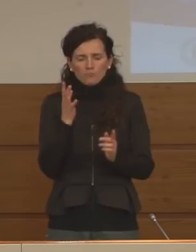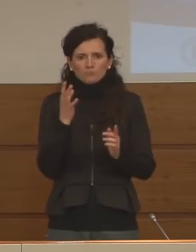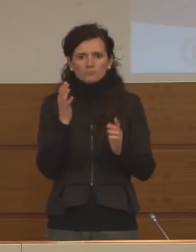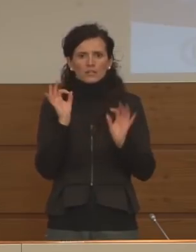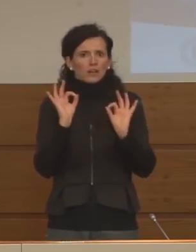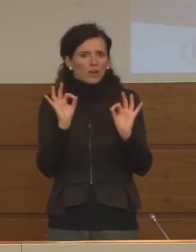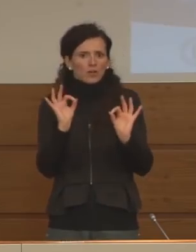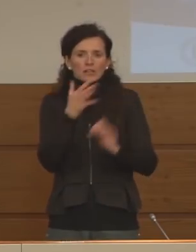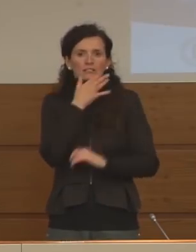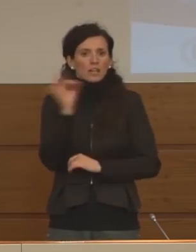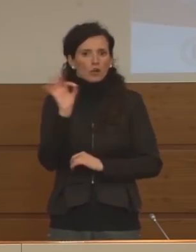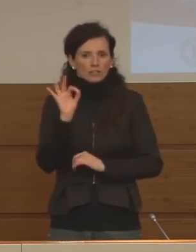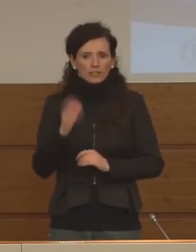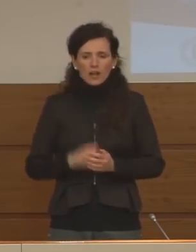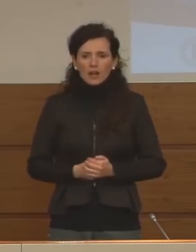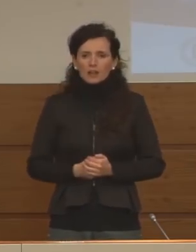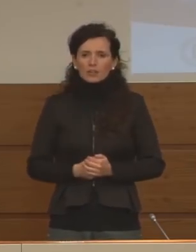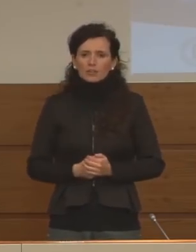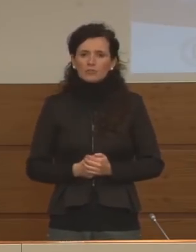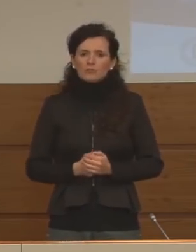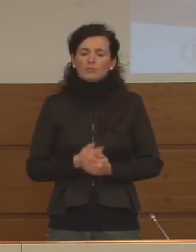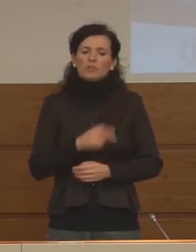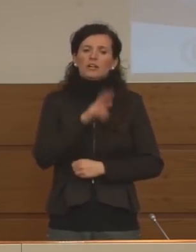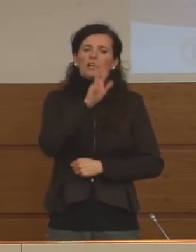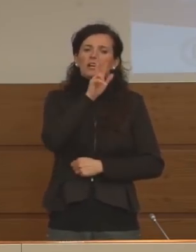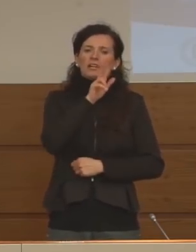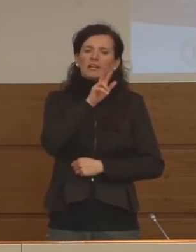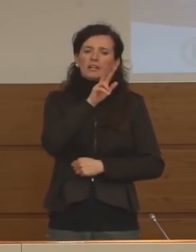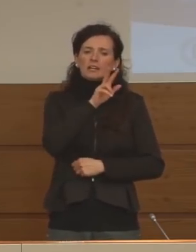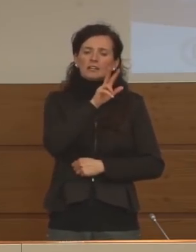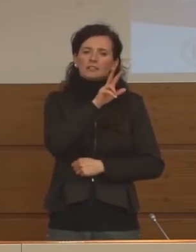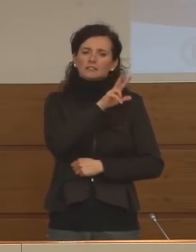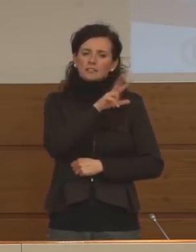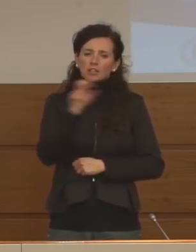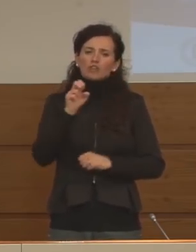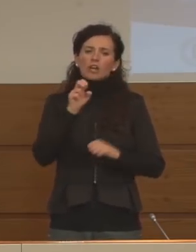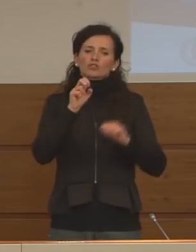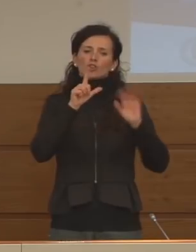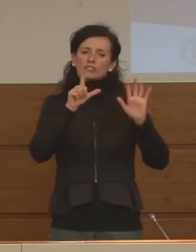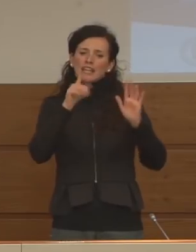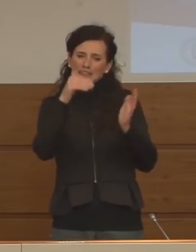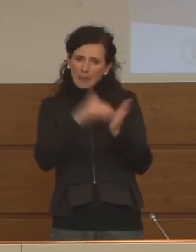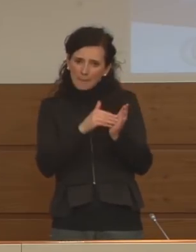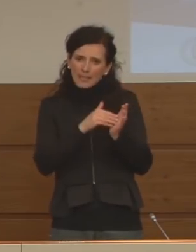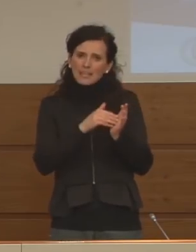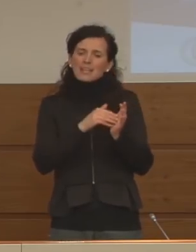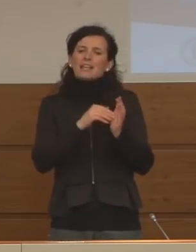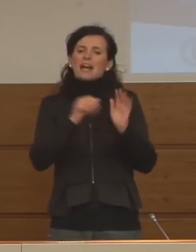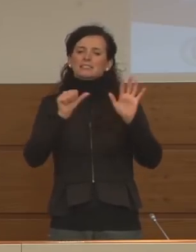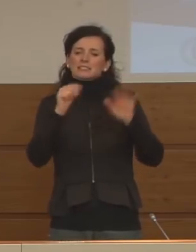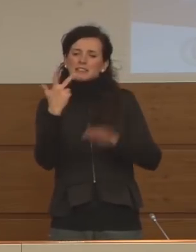siamo passati da una media di 300 7.068 mascherine distribuite al